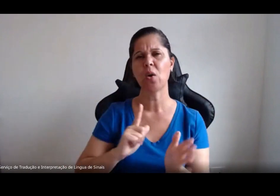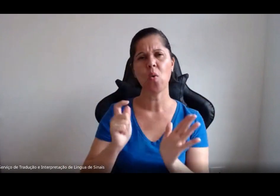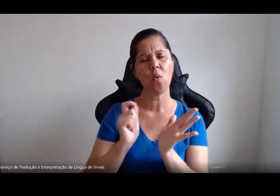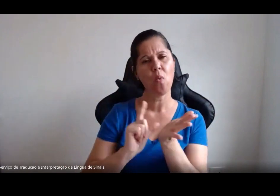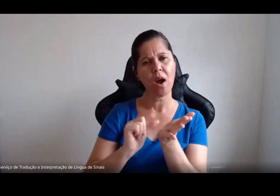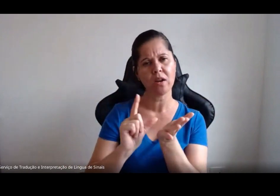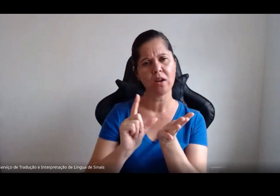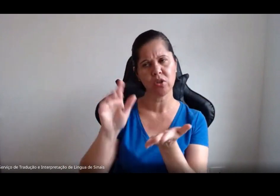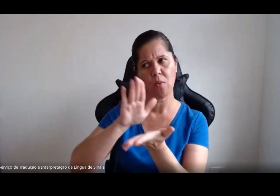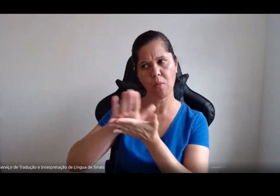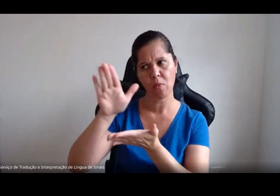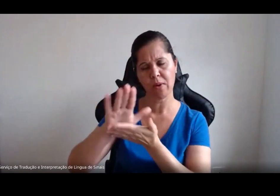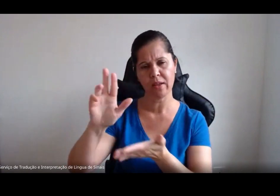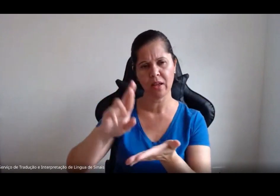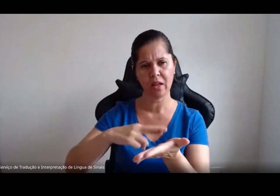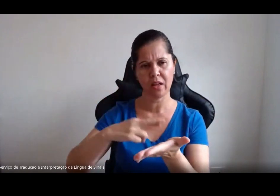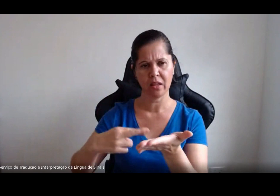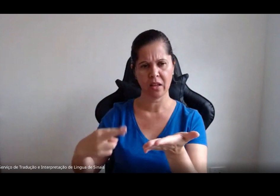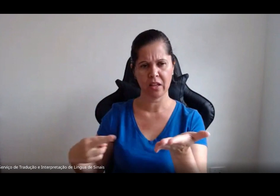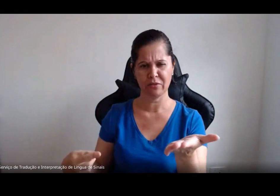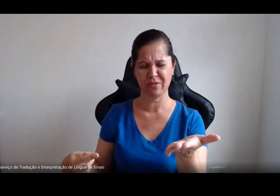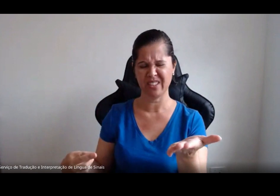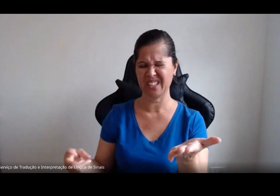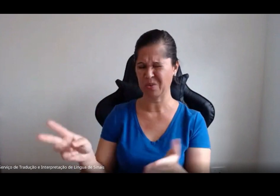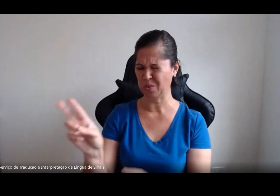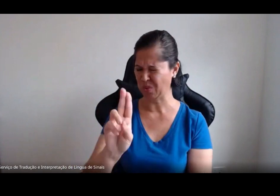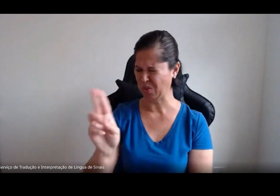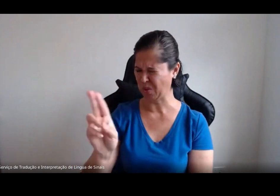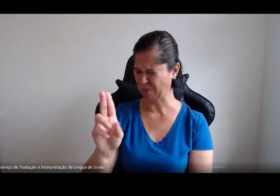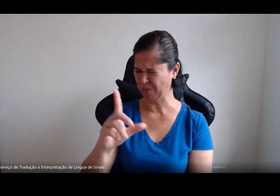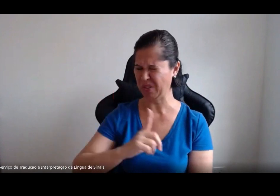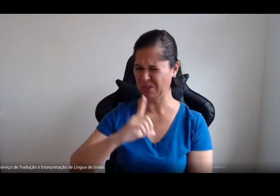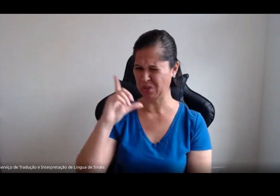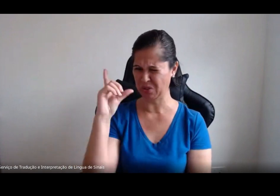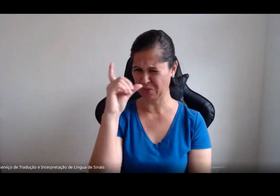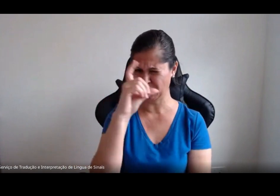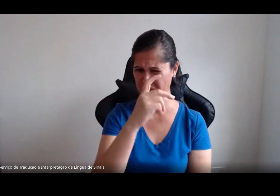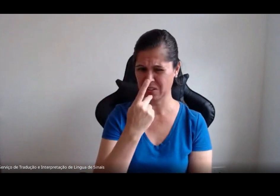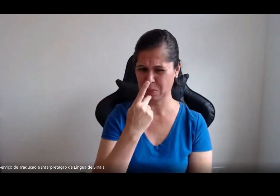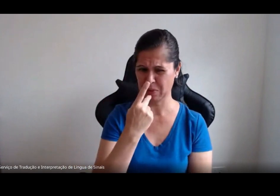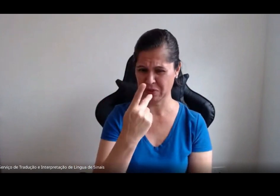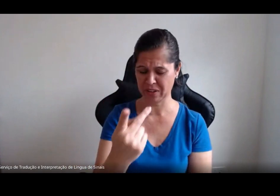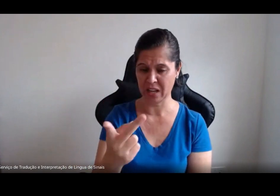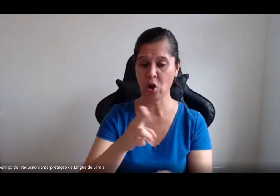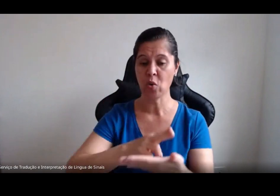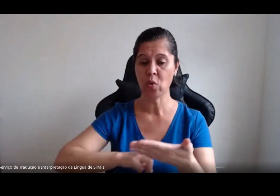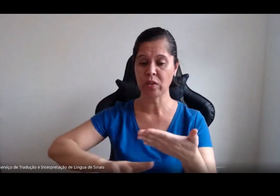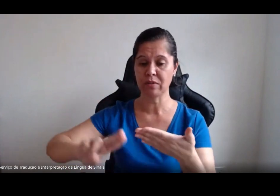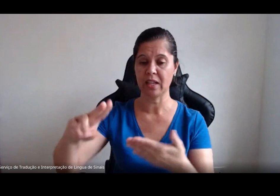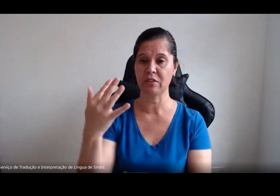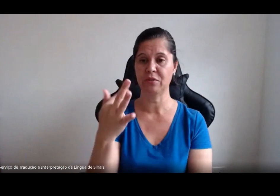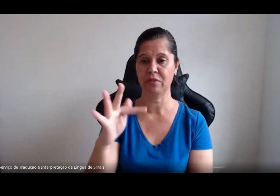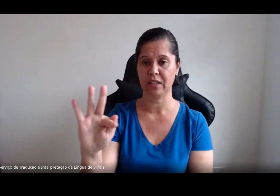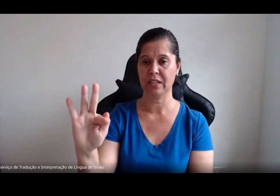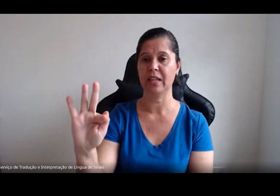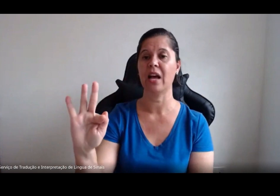em um artigo que foi publicado na revista, tenho dificuldade de falar esse nome, Gregoata, da Universidade